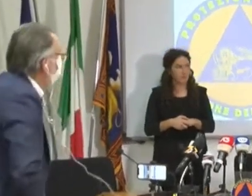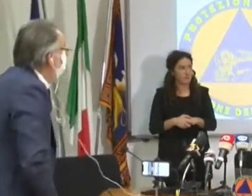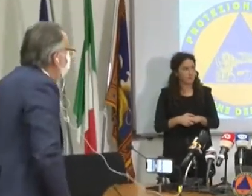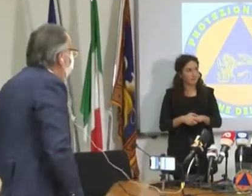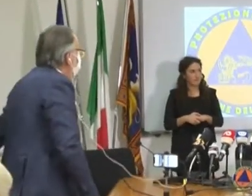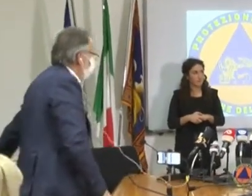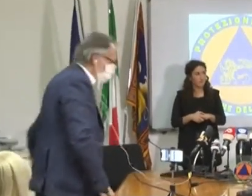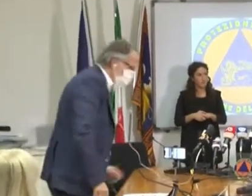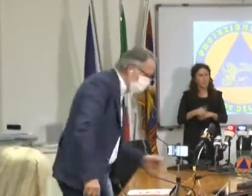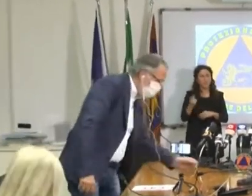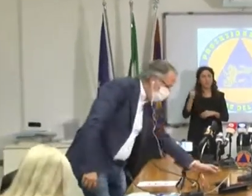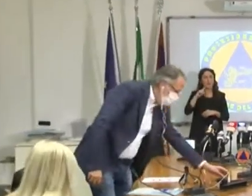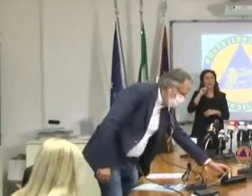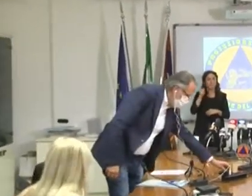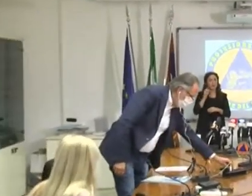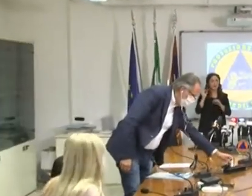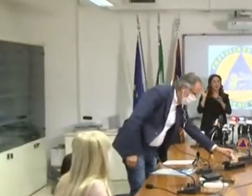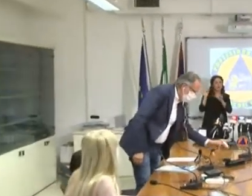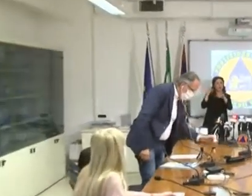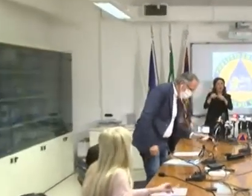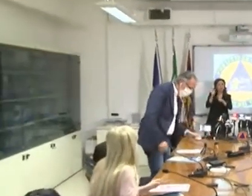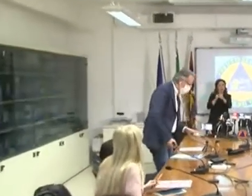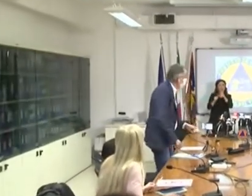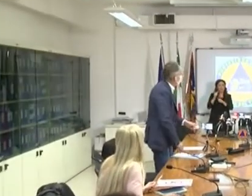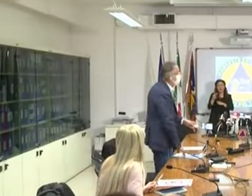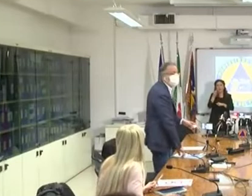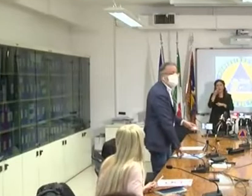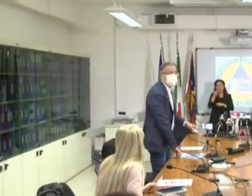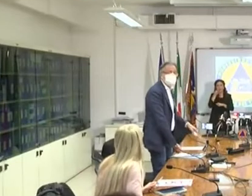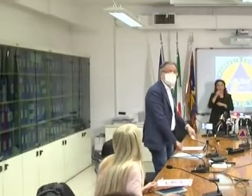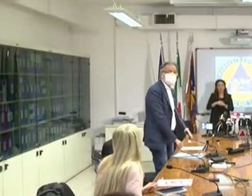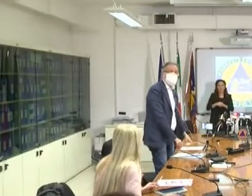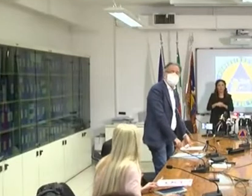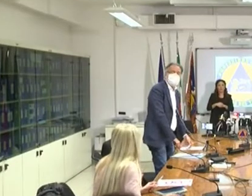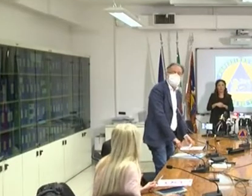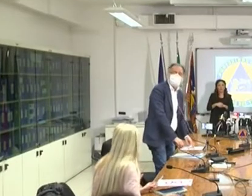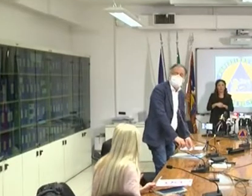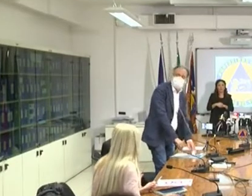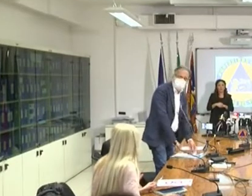allora dovevano venire un po' prima anche, perché glielo scrivi Carlo eventualmente.